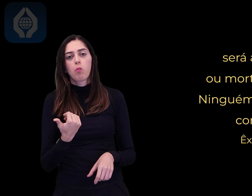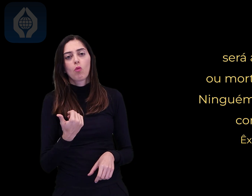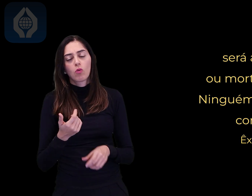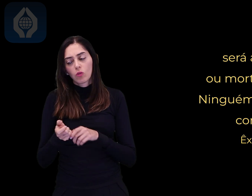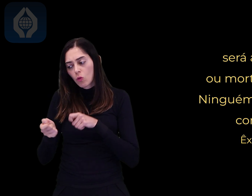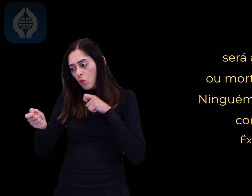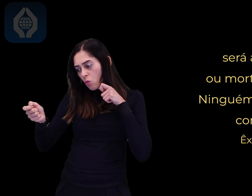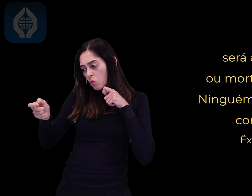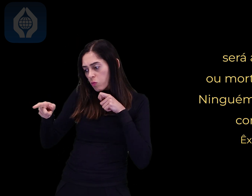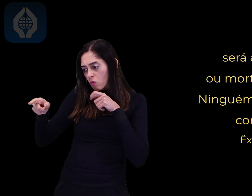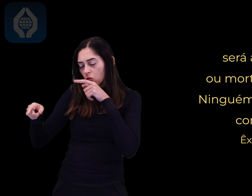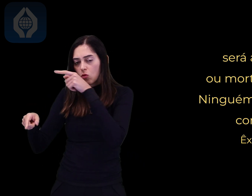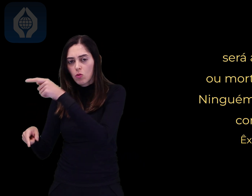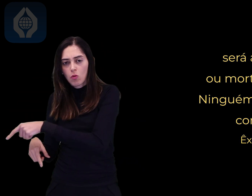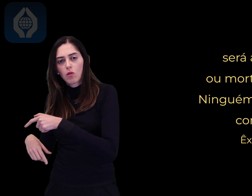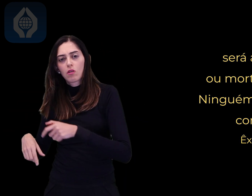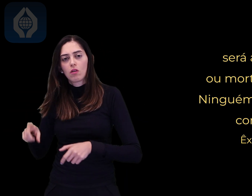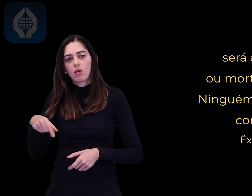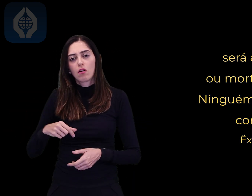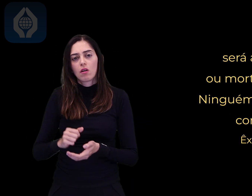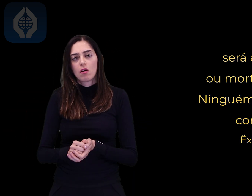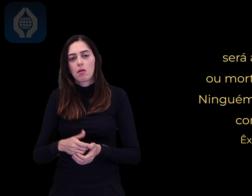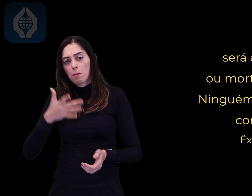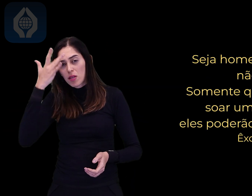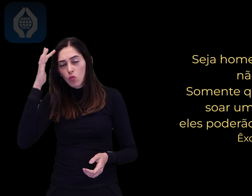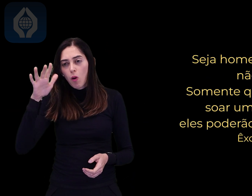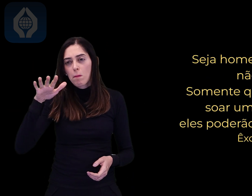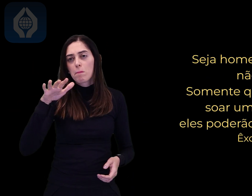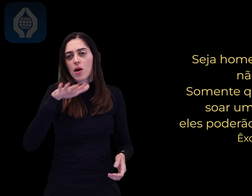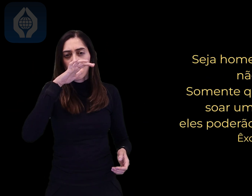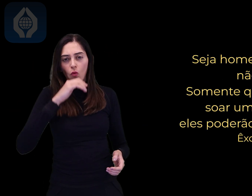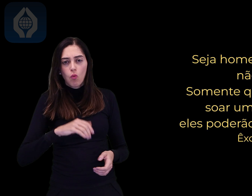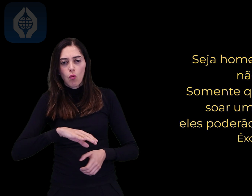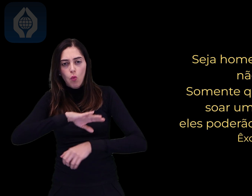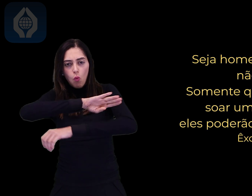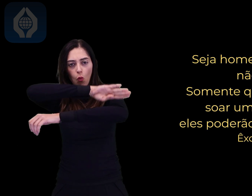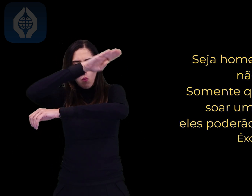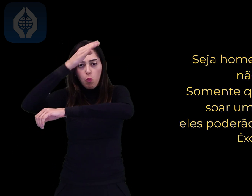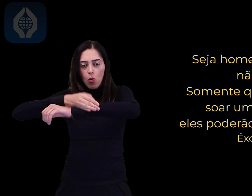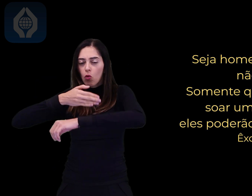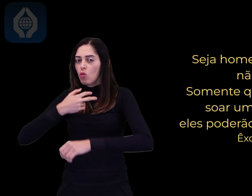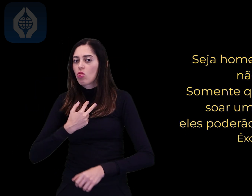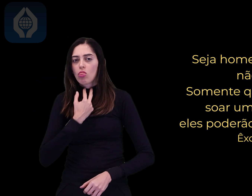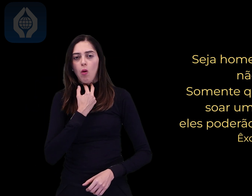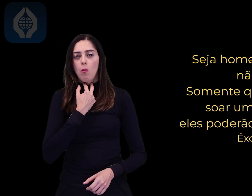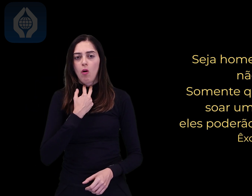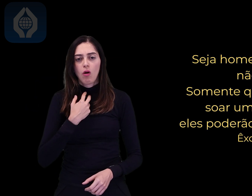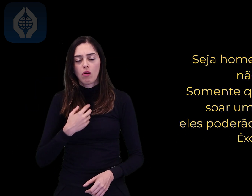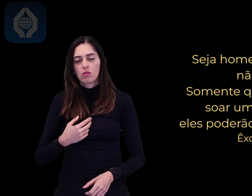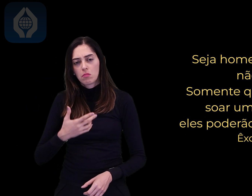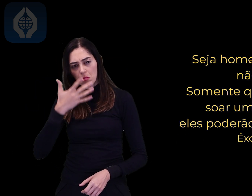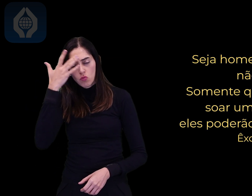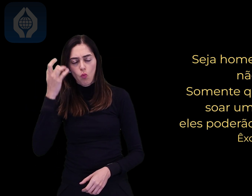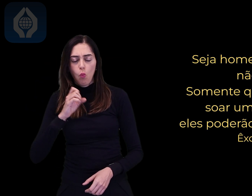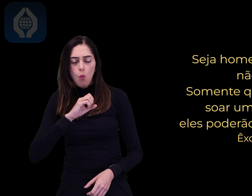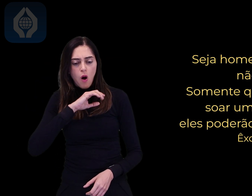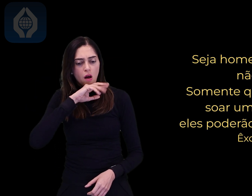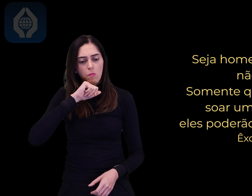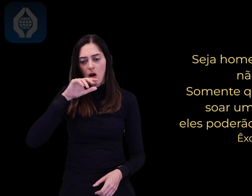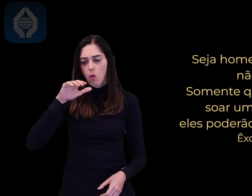apedrejado ou morto a flechadas. Ninguém deverá tocá-lo com a mão. Seja homem, seja animal, não